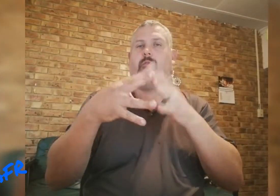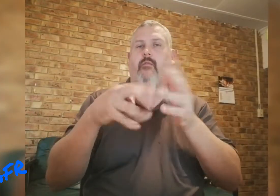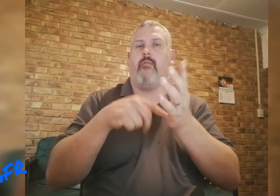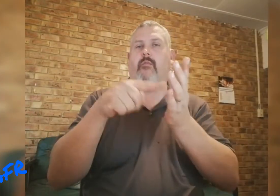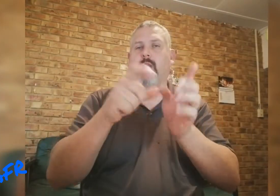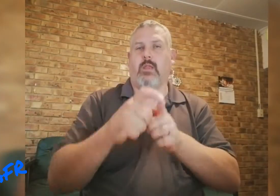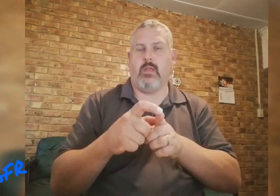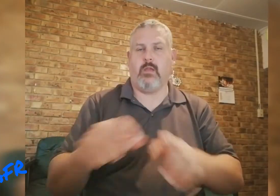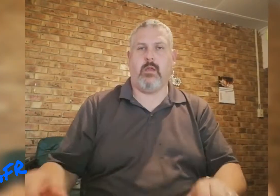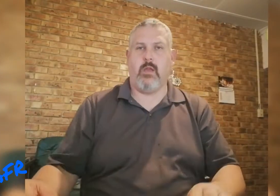David.